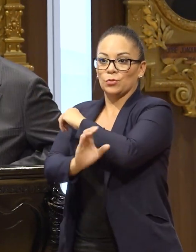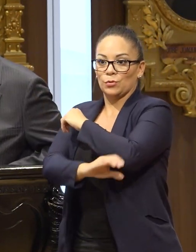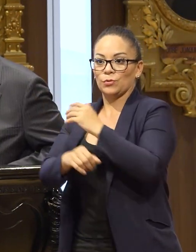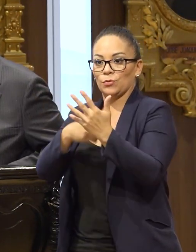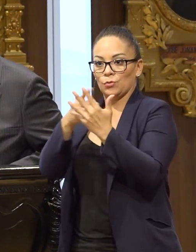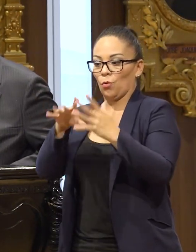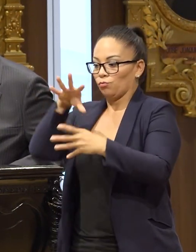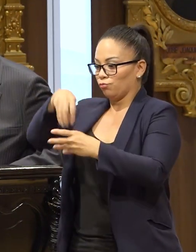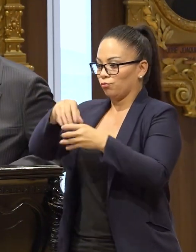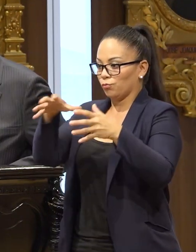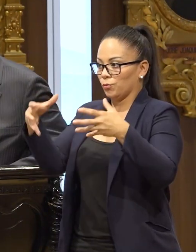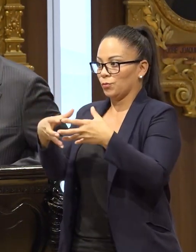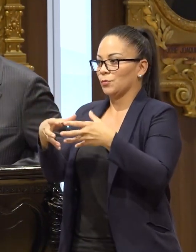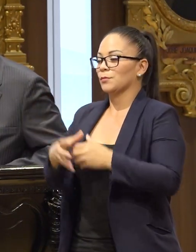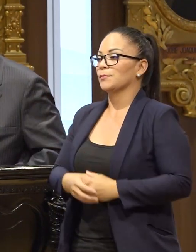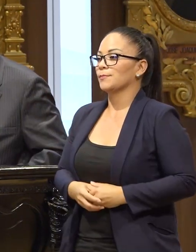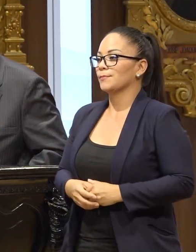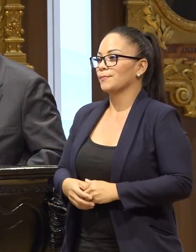sancionatorias del Estado.